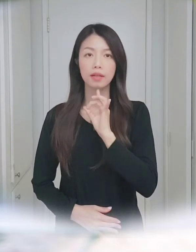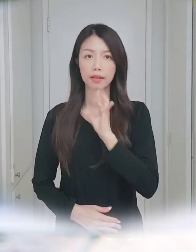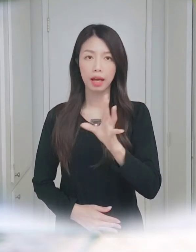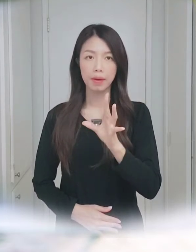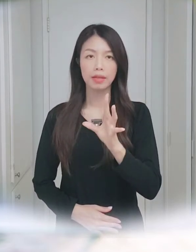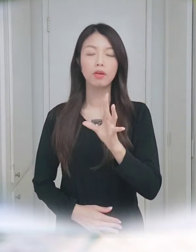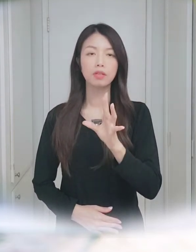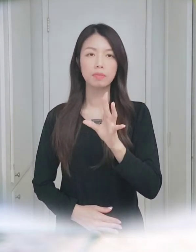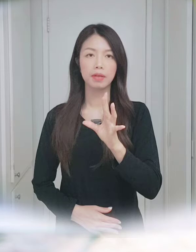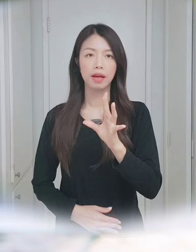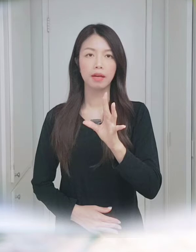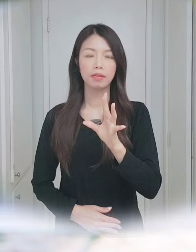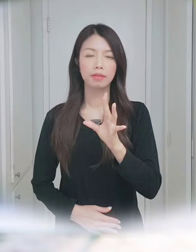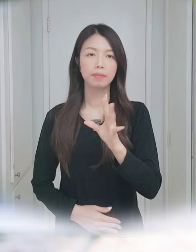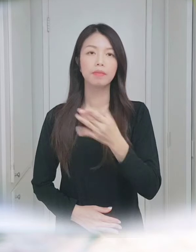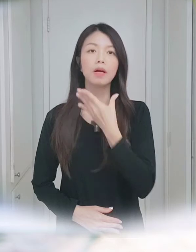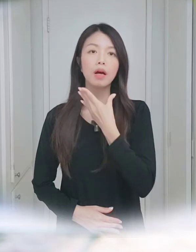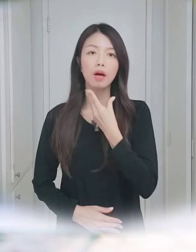오직, 다만 이런 뜻입니다.